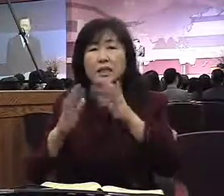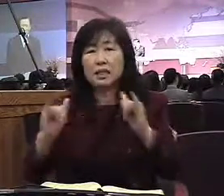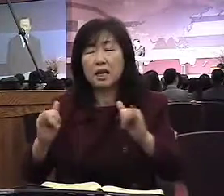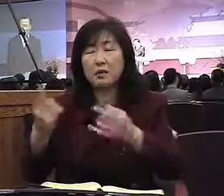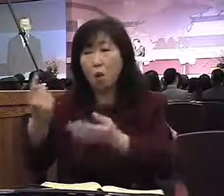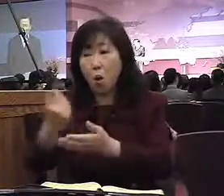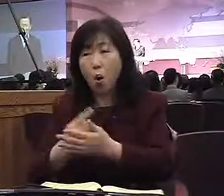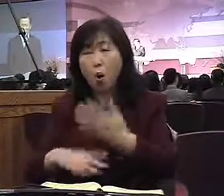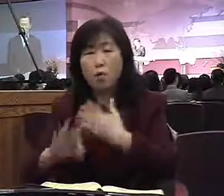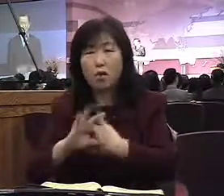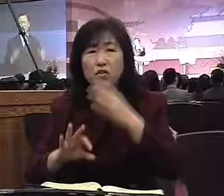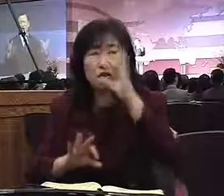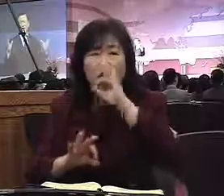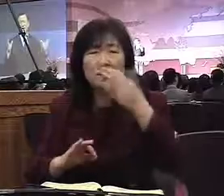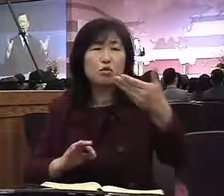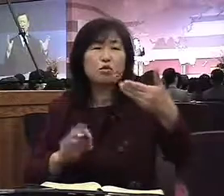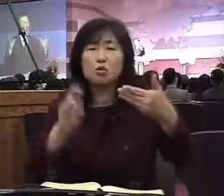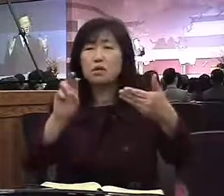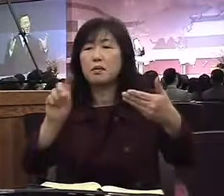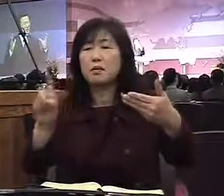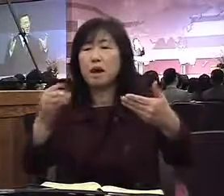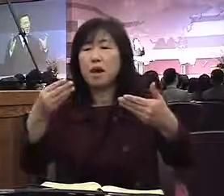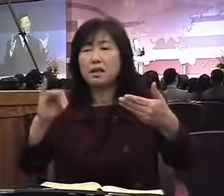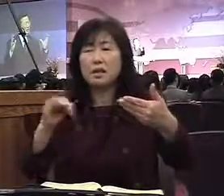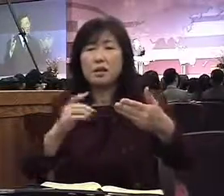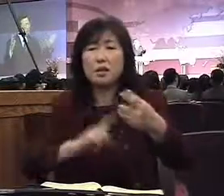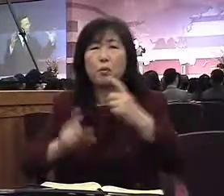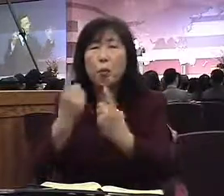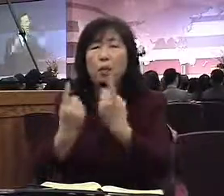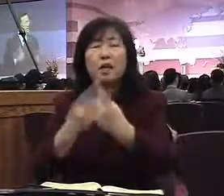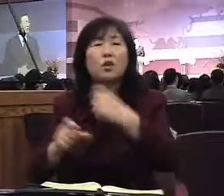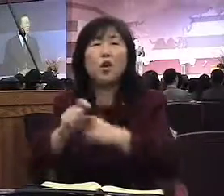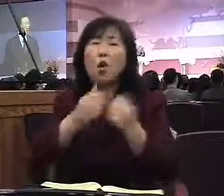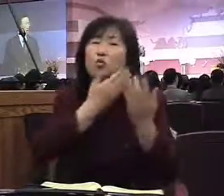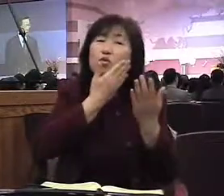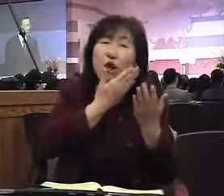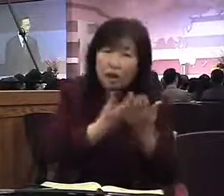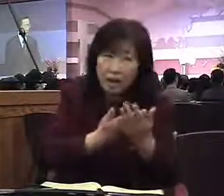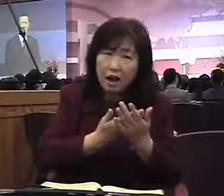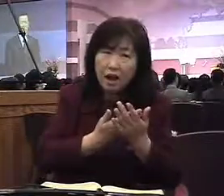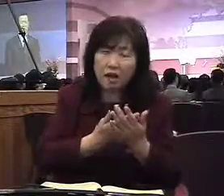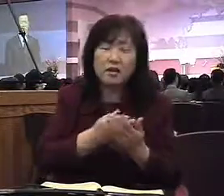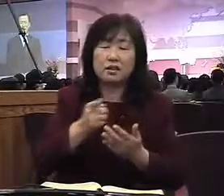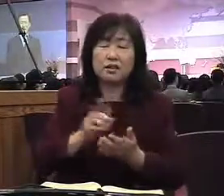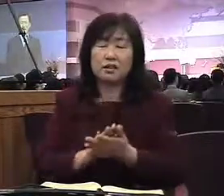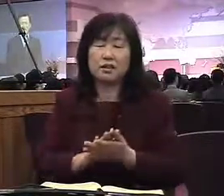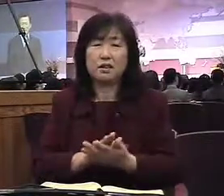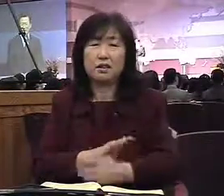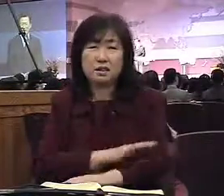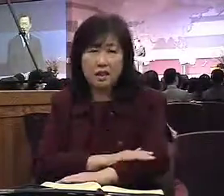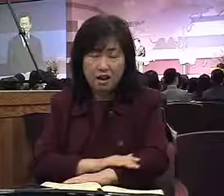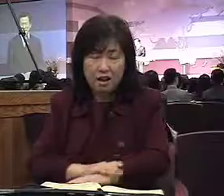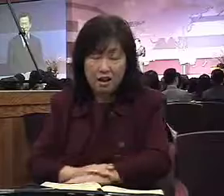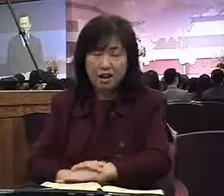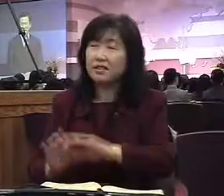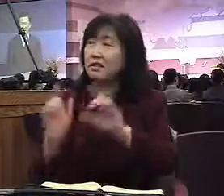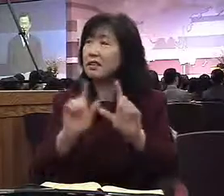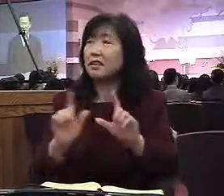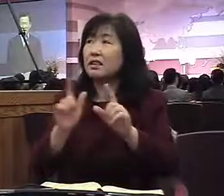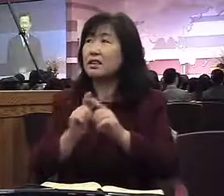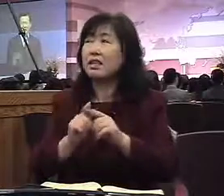줄로 믿습니다. 그렇게 해서 하나님께서 역사하셔서 그 지역에 하나님의 교회를 잘 세웠다는 그런 간증을 드린 일이